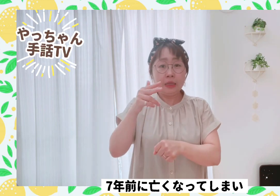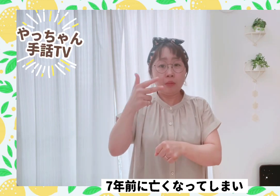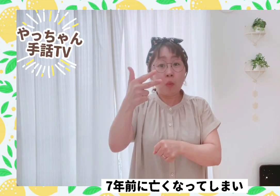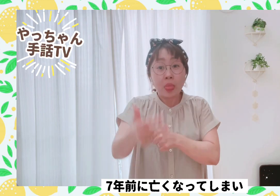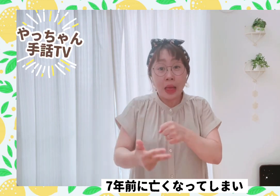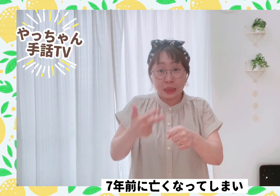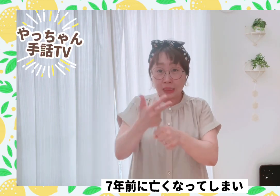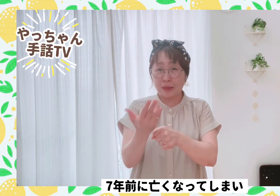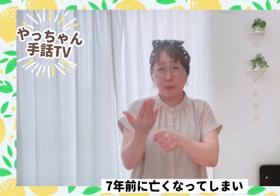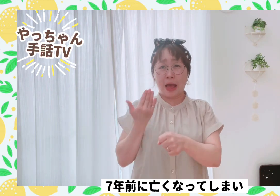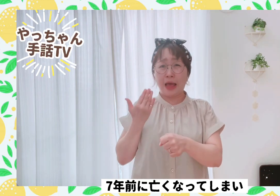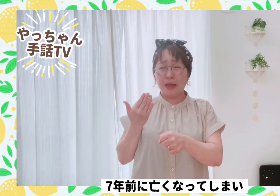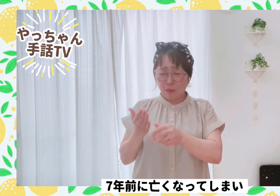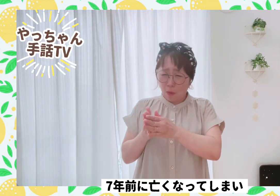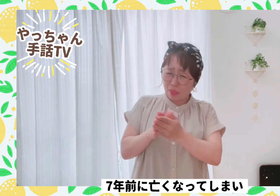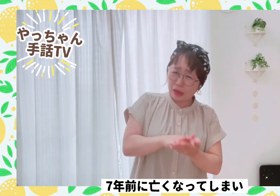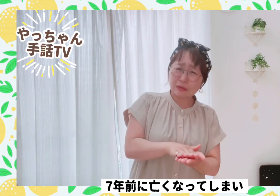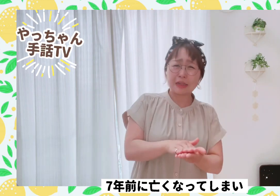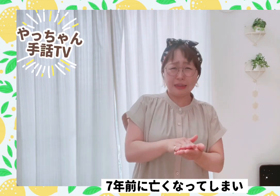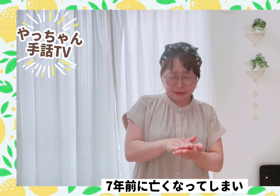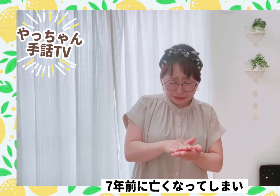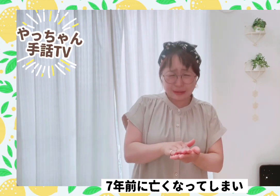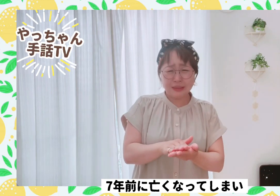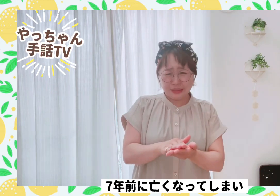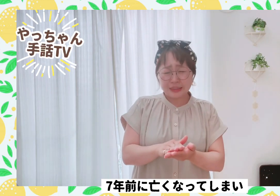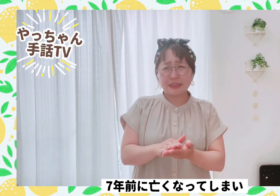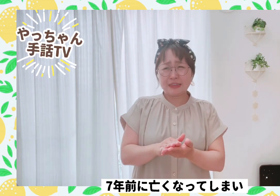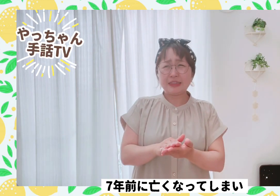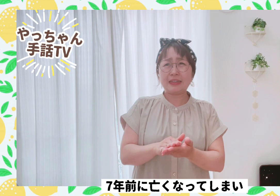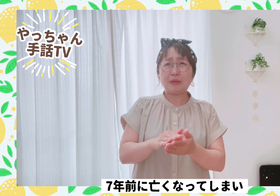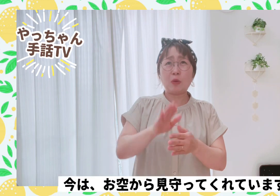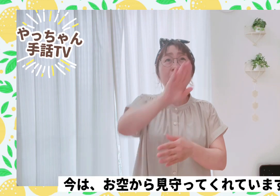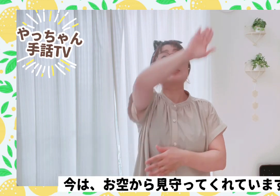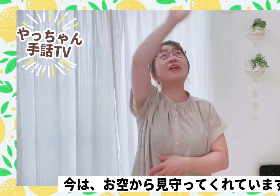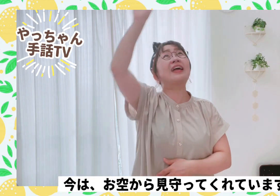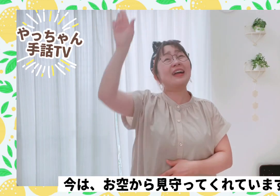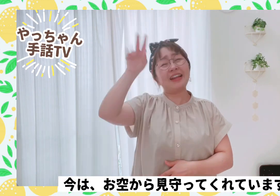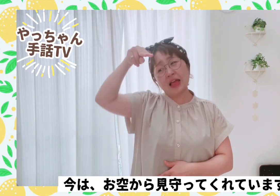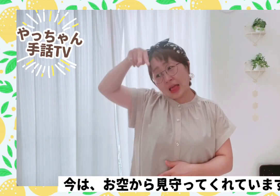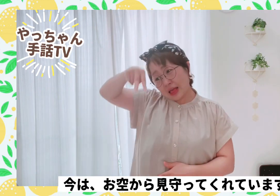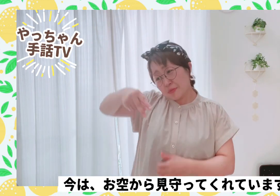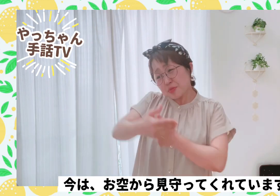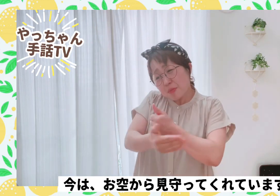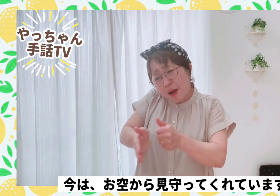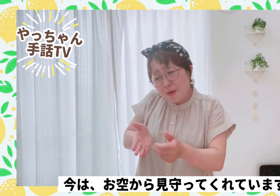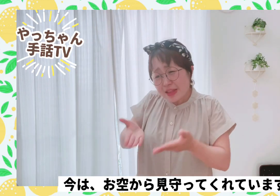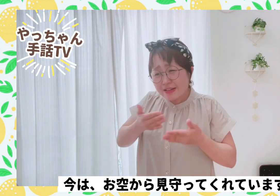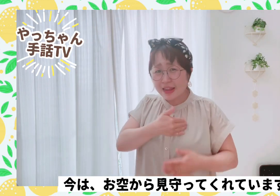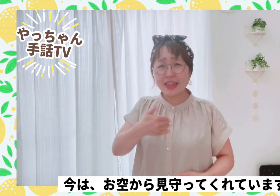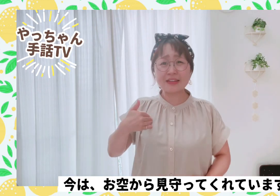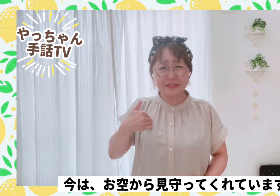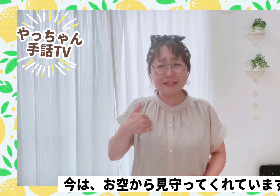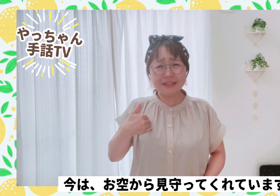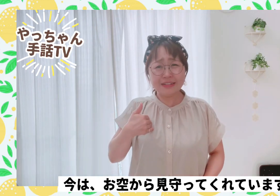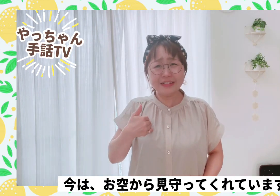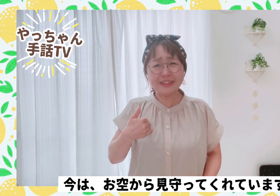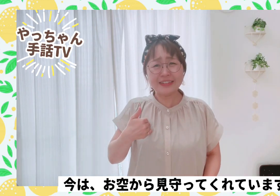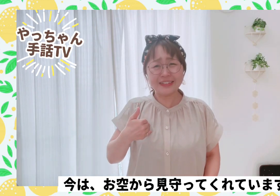5年前、ああ、いや、7年前にもう亡くなってしまって、今はお空から見守ってくれ